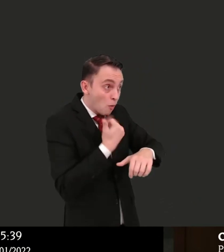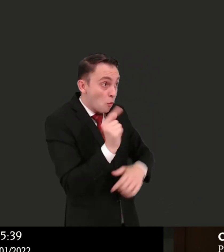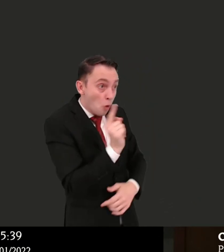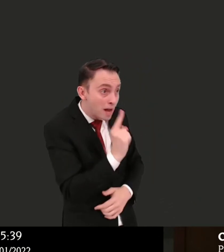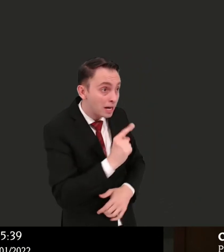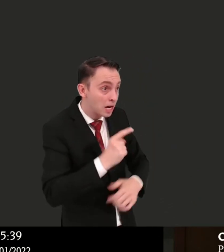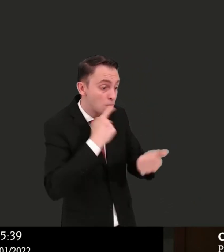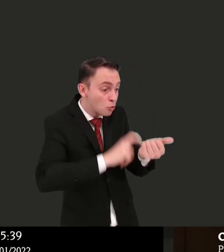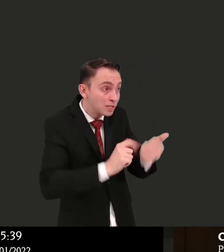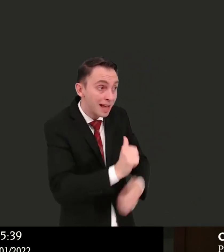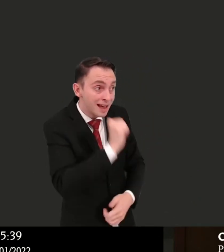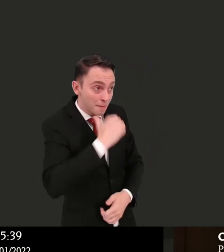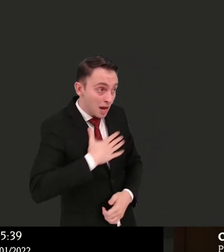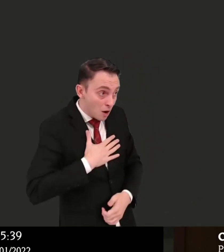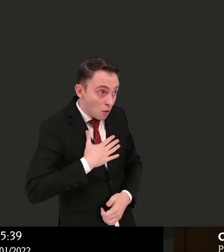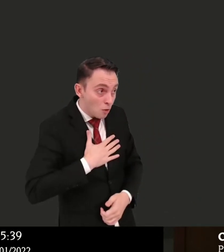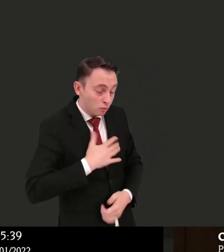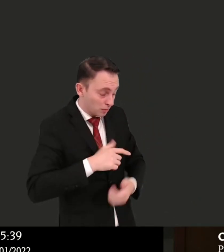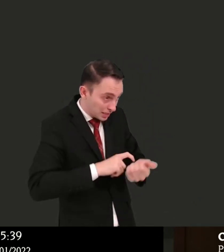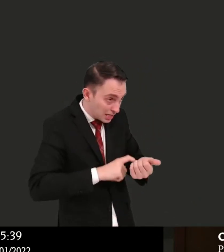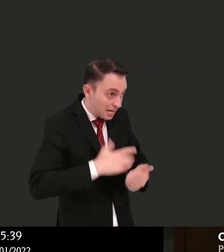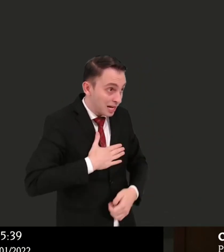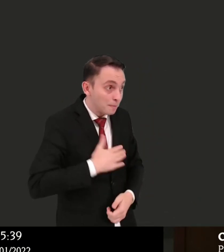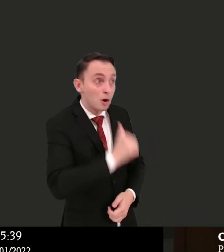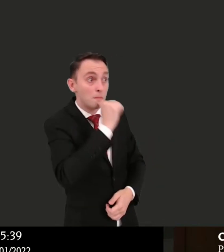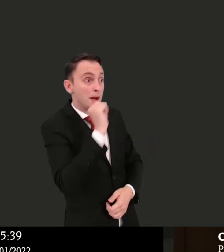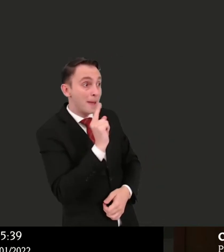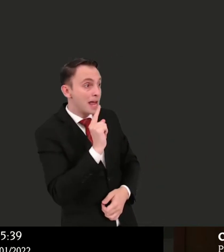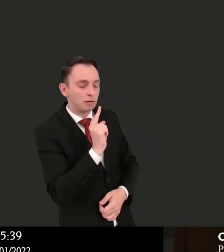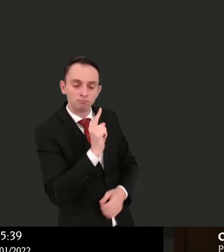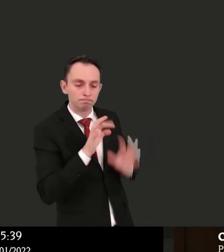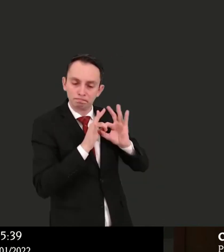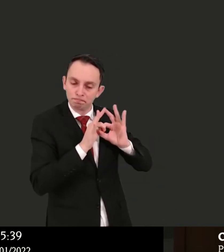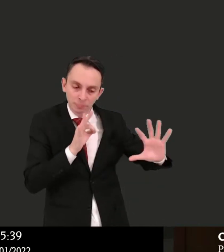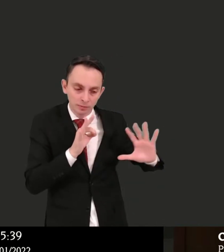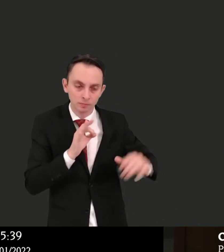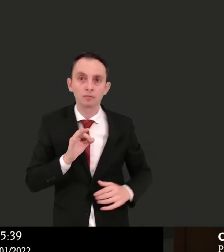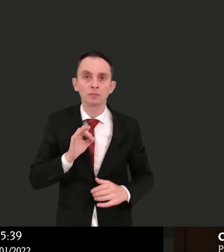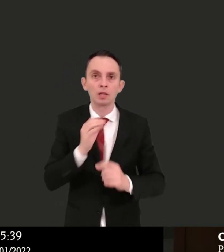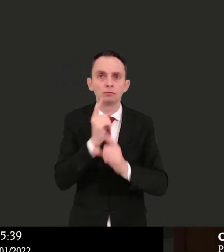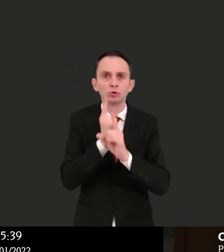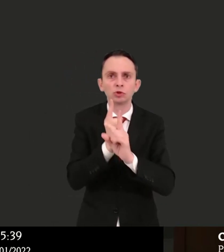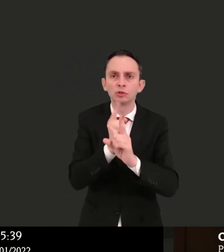Muitos discípulos foram embora depois desse discurso. Foram retirando.